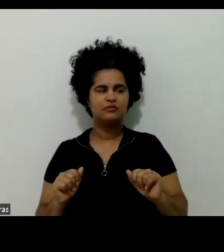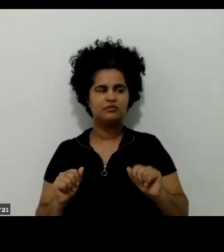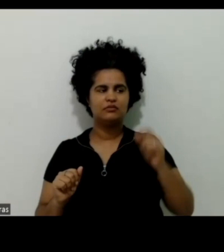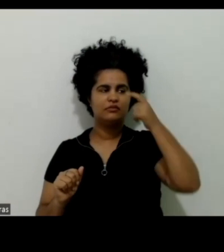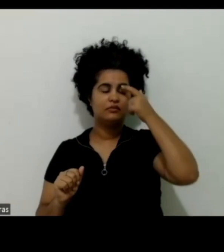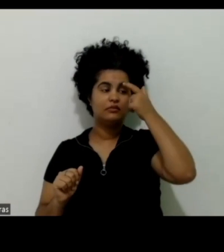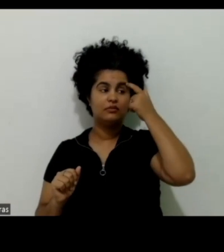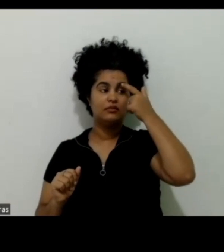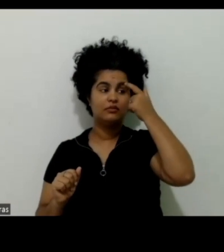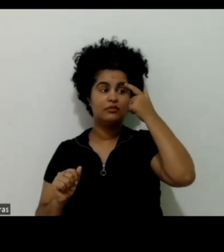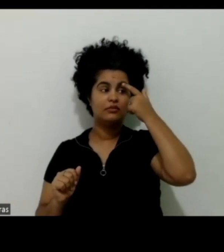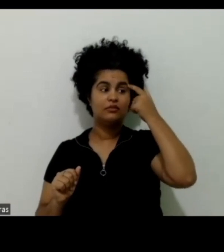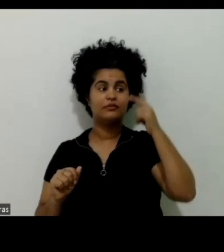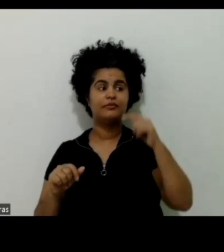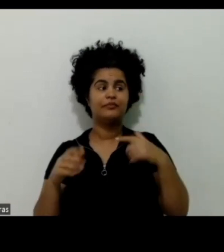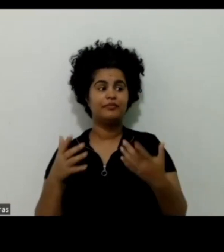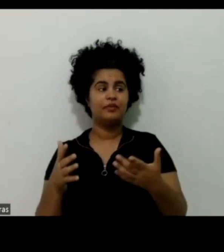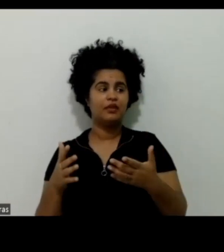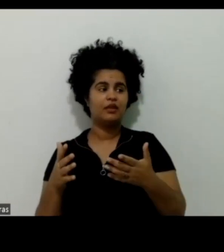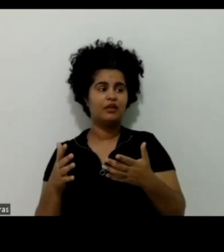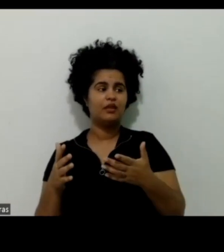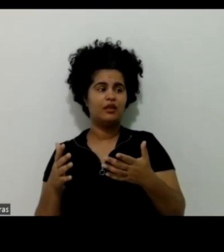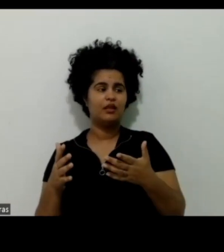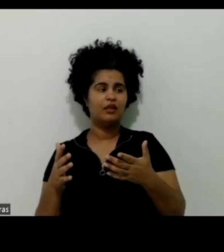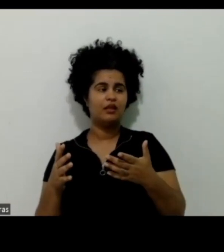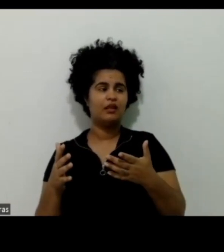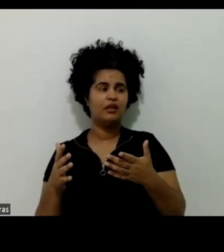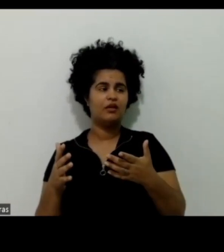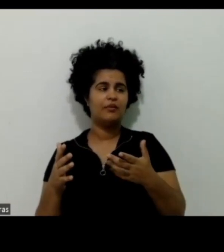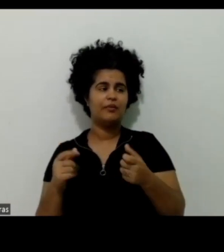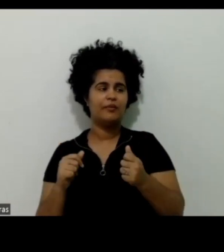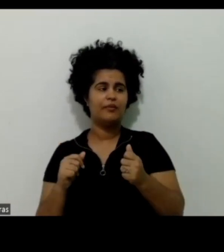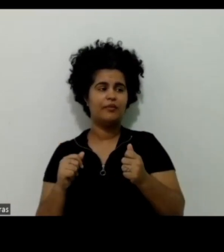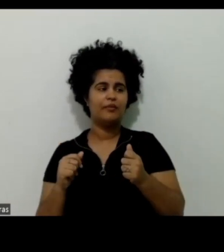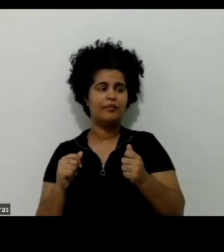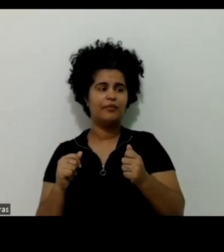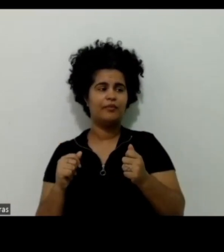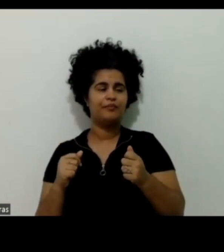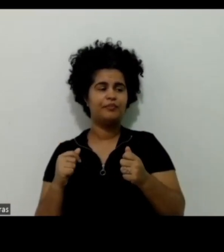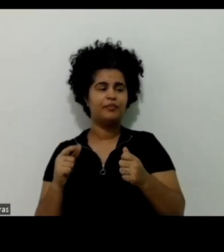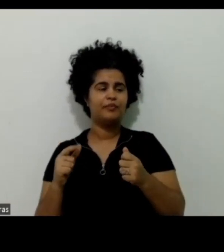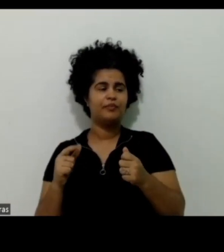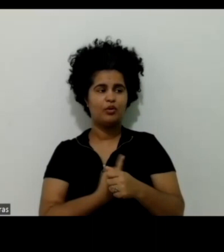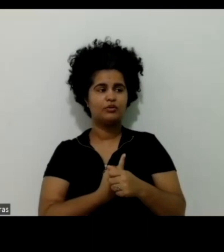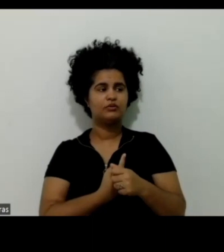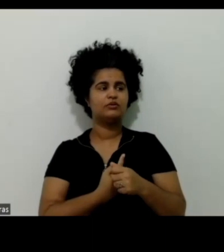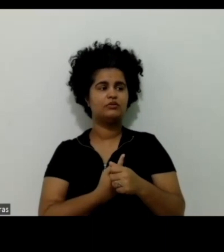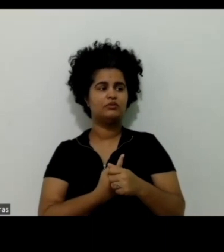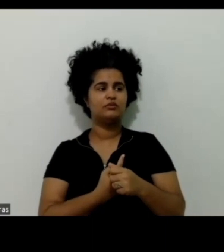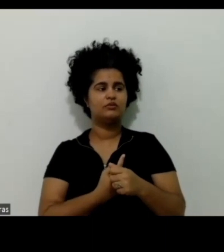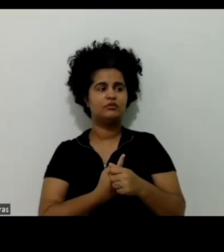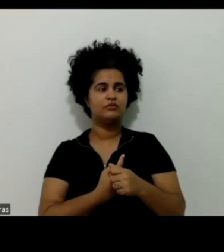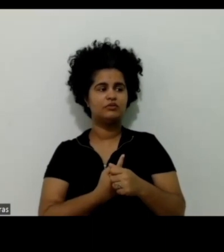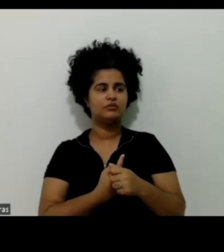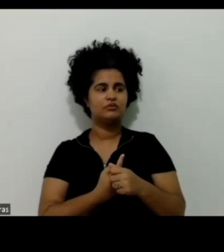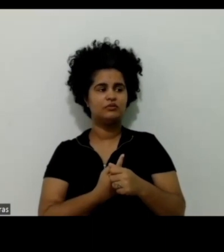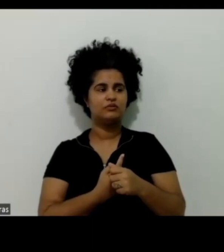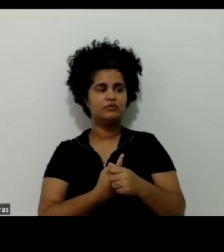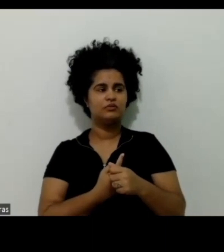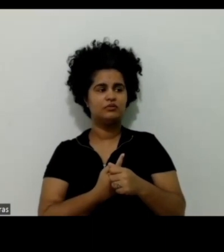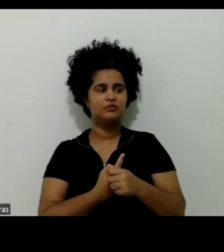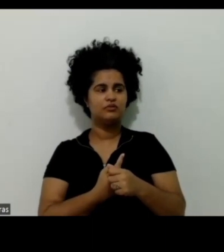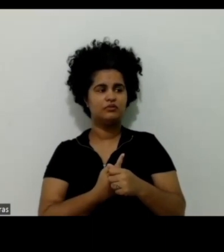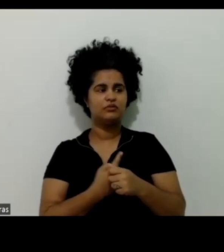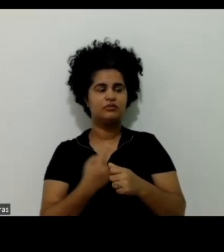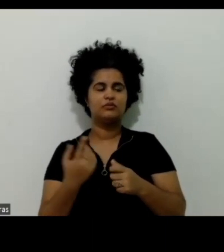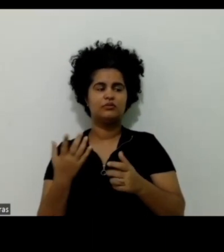eu diria, no contexto da formação e do trabalho profissional. A gente está vivendo, né, vivenciando, né, obviamente, né, que a gente teve